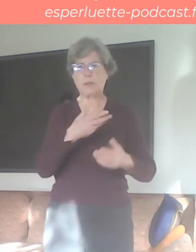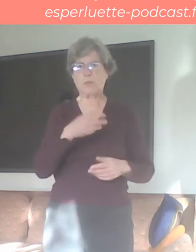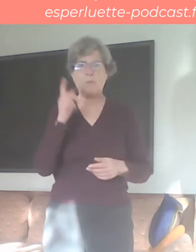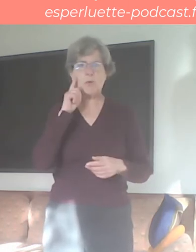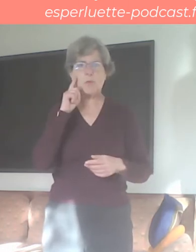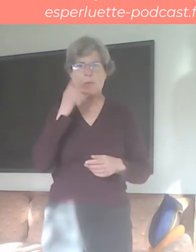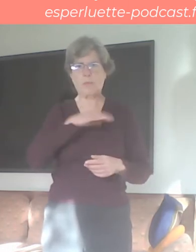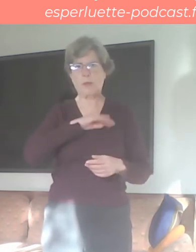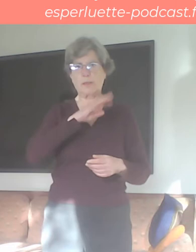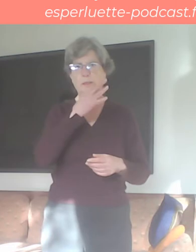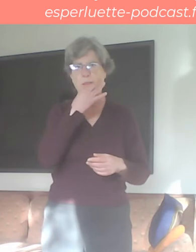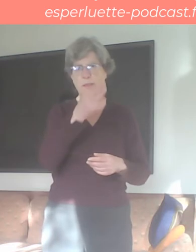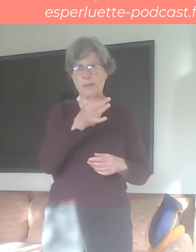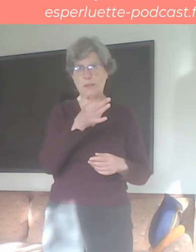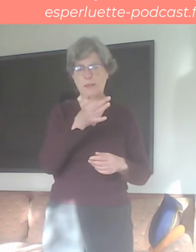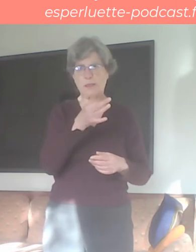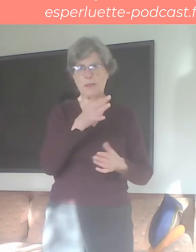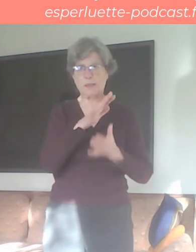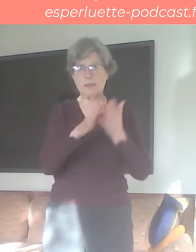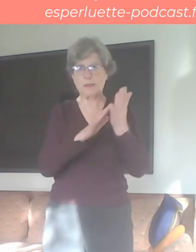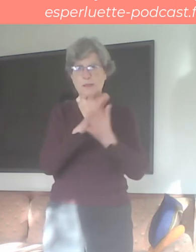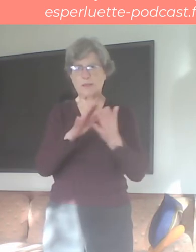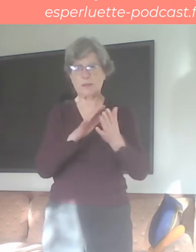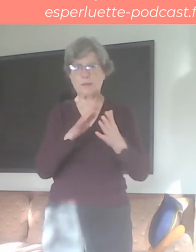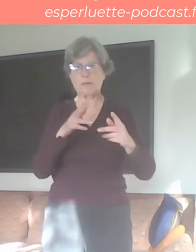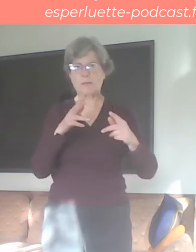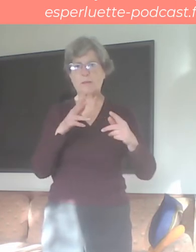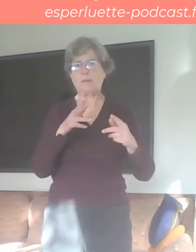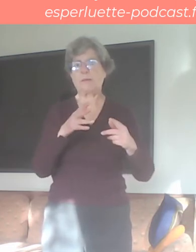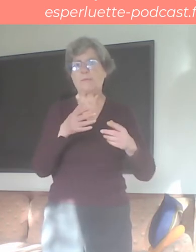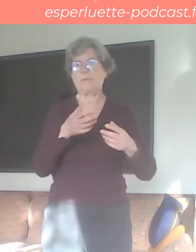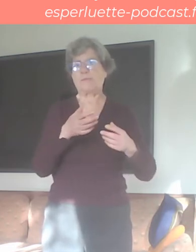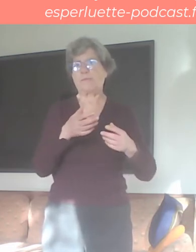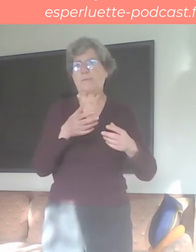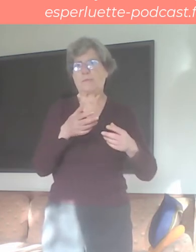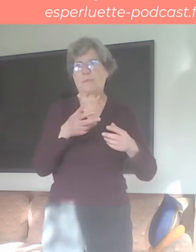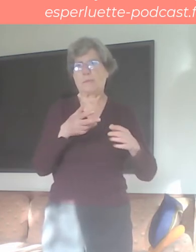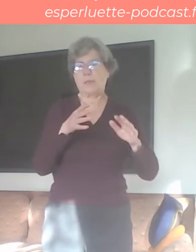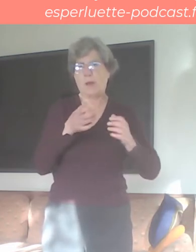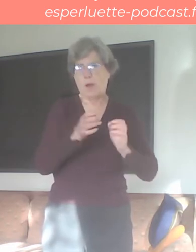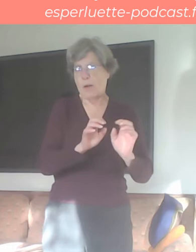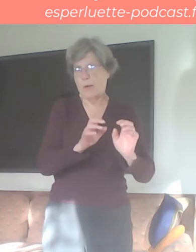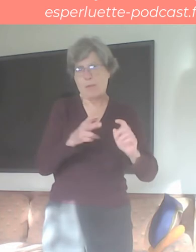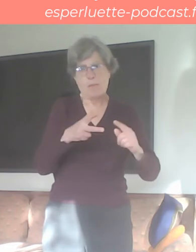il y a un peu un retour en arrière du fait des implants. L'arrivée de